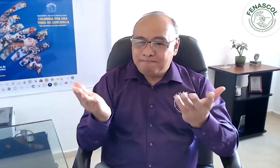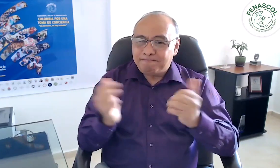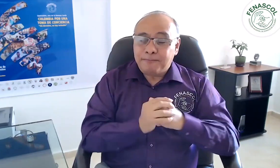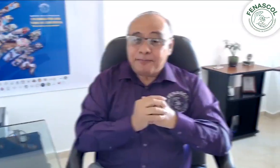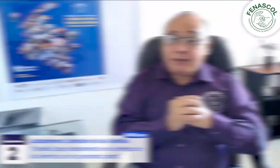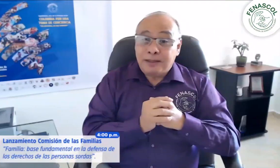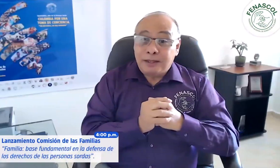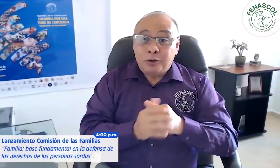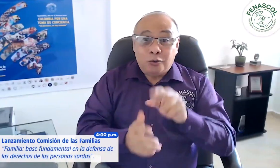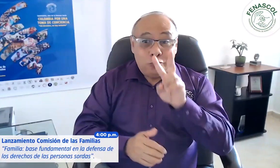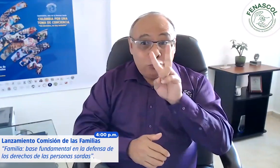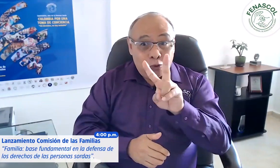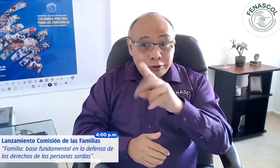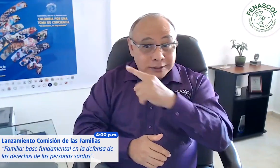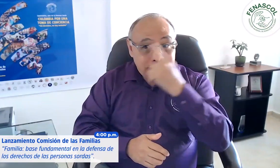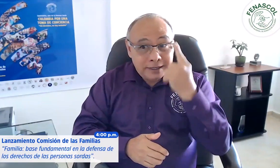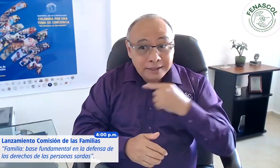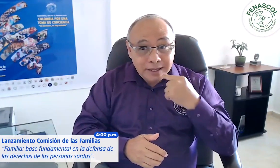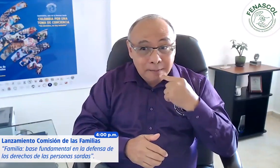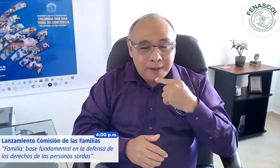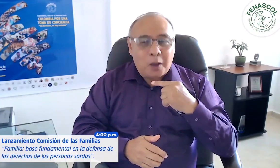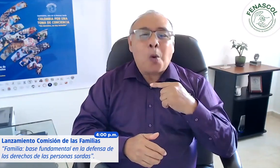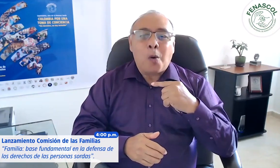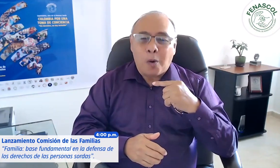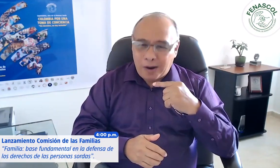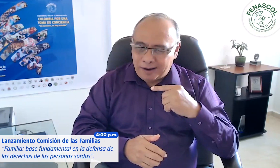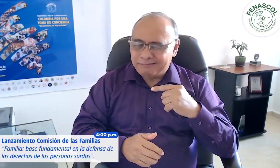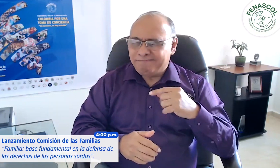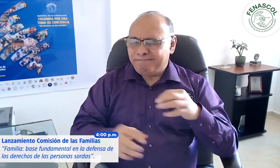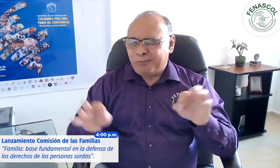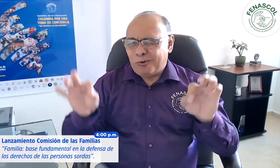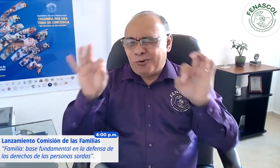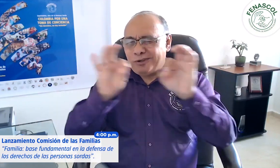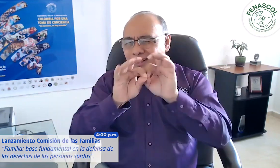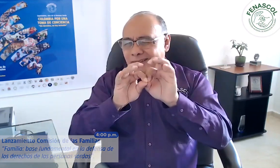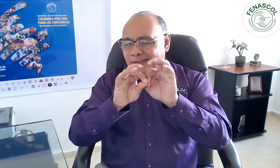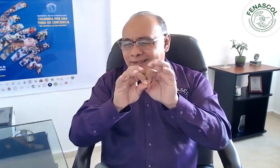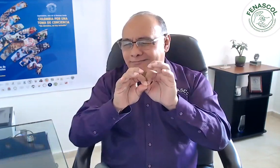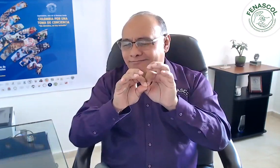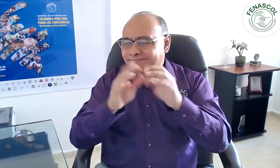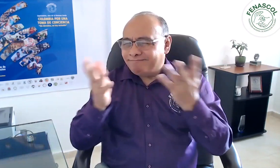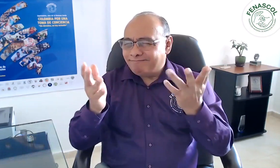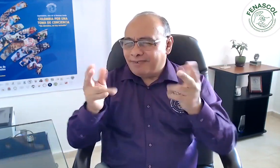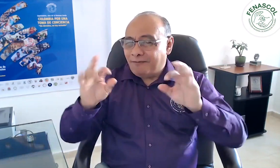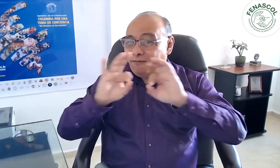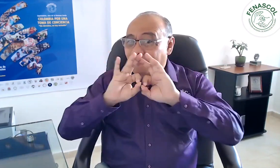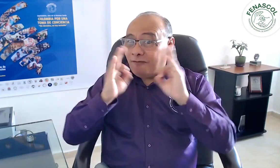sobre diversos temas. 2 de septiembre. Conversaremos de un tema muy importante sobre